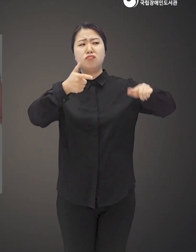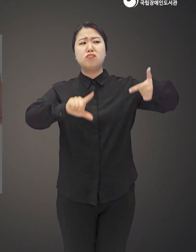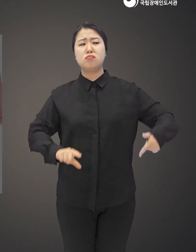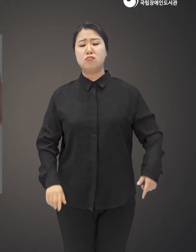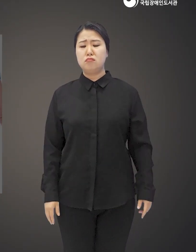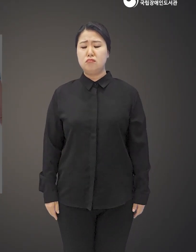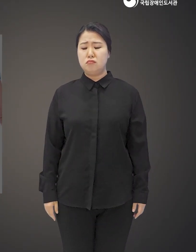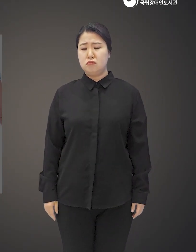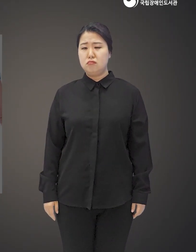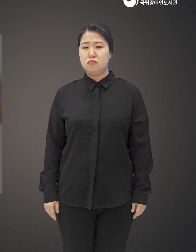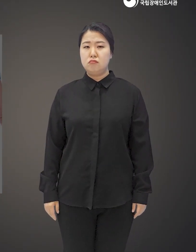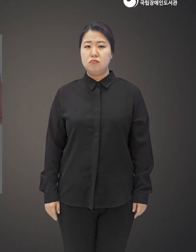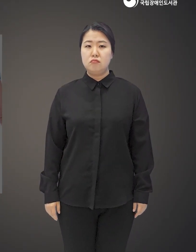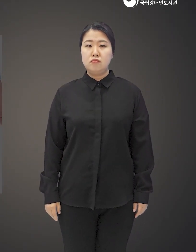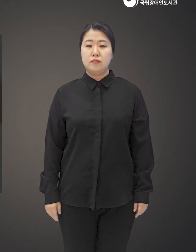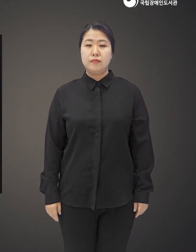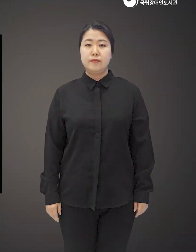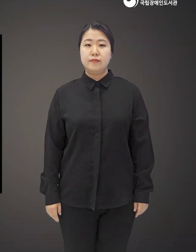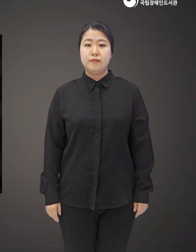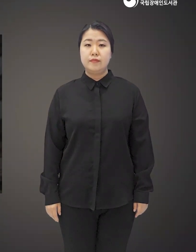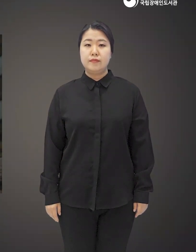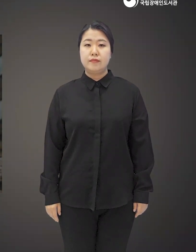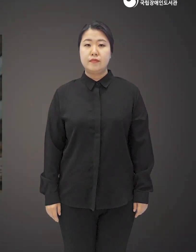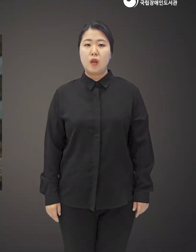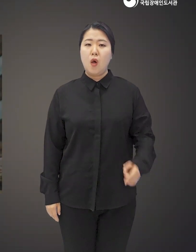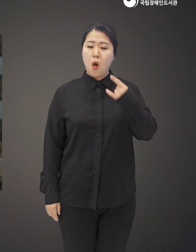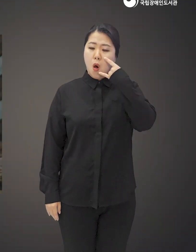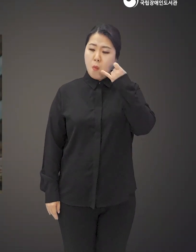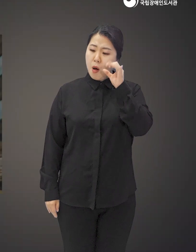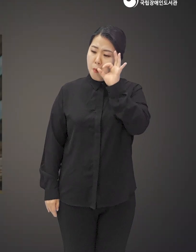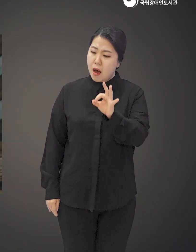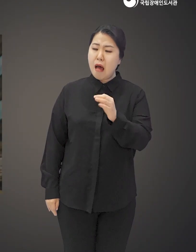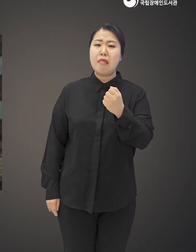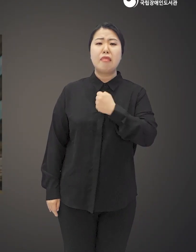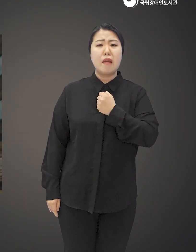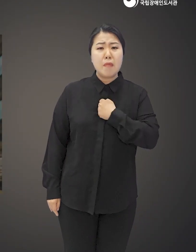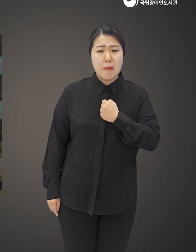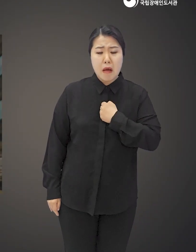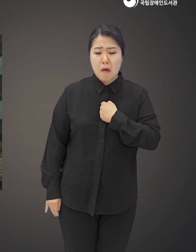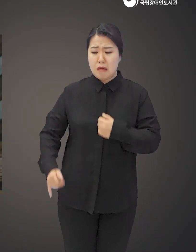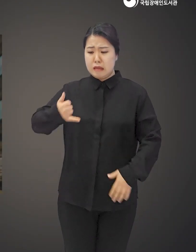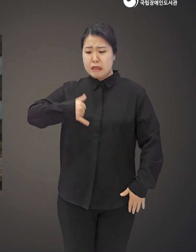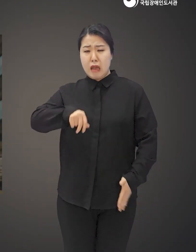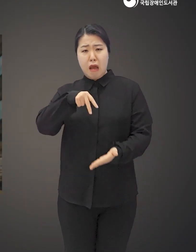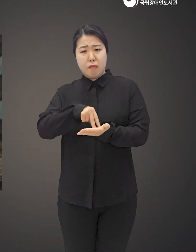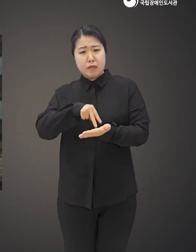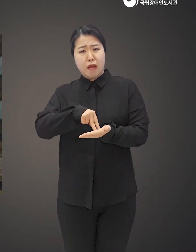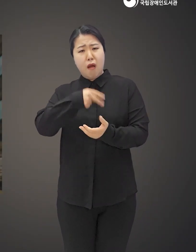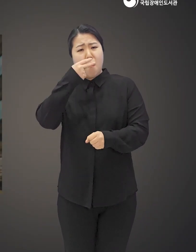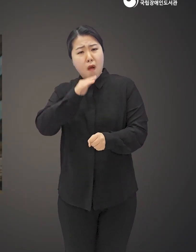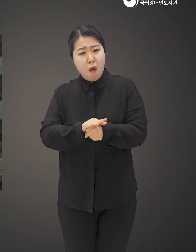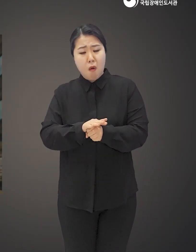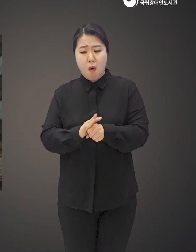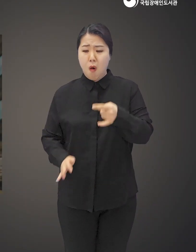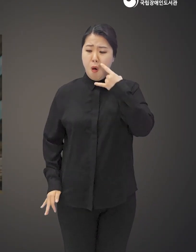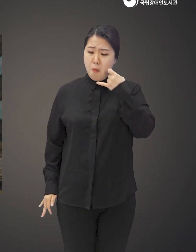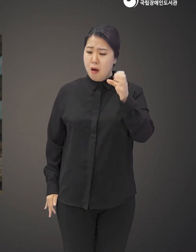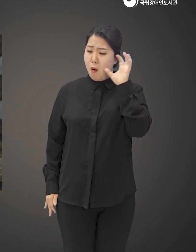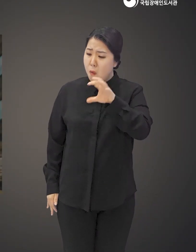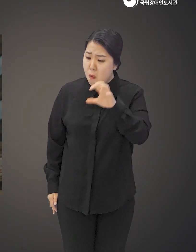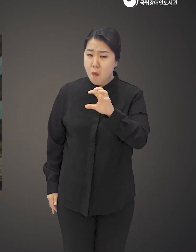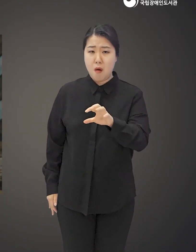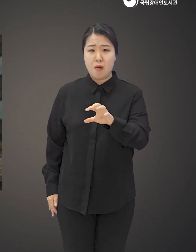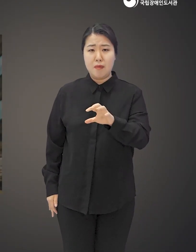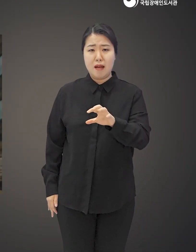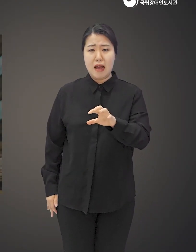내가 하고 싶은 게 따로 있어. 엄마는 답답하고 아이는 억울하고 엄마는